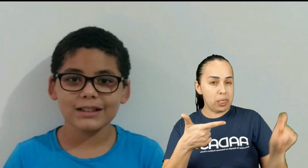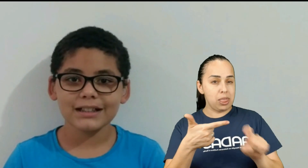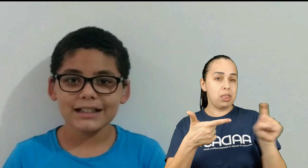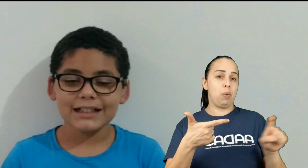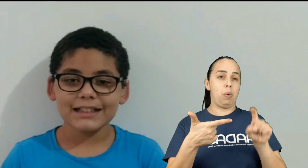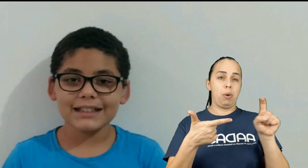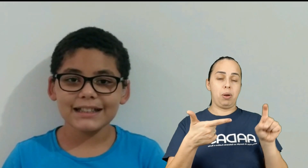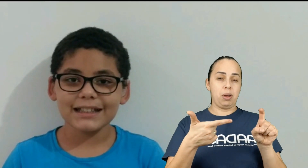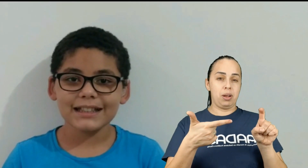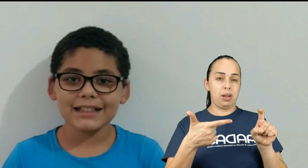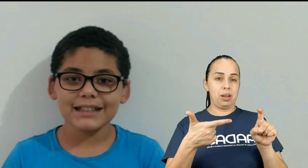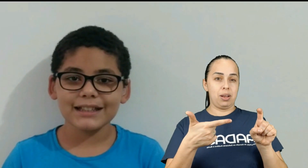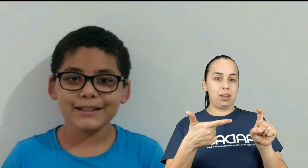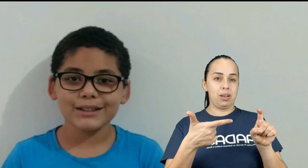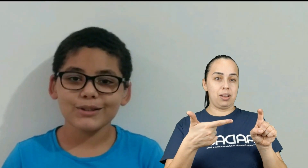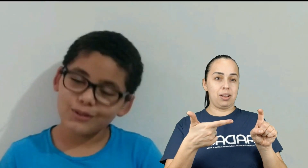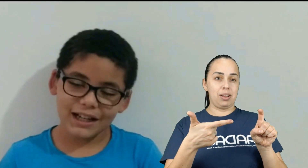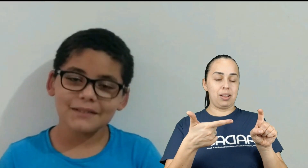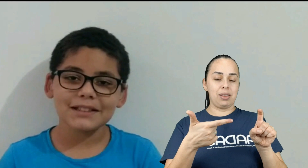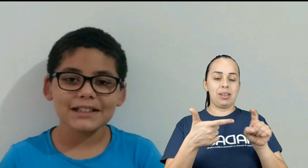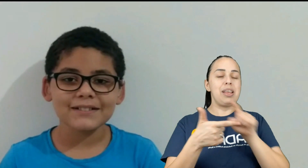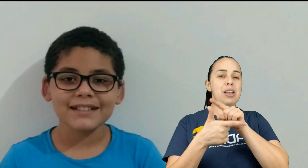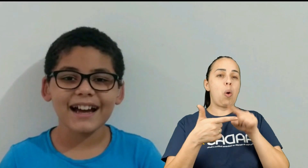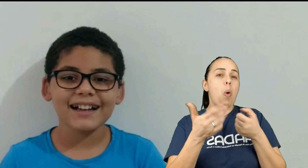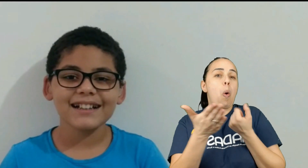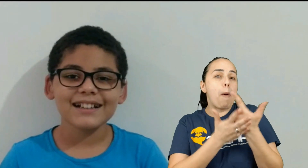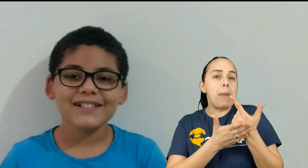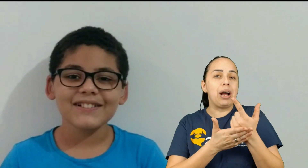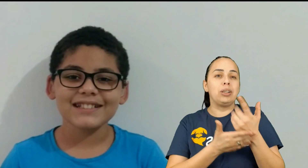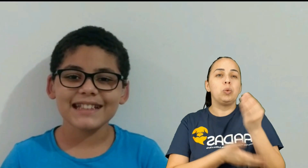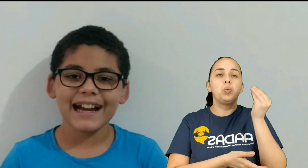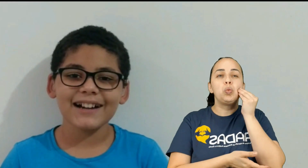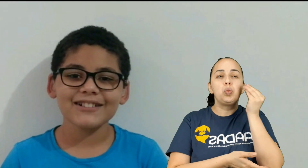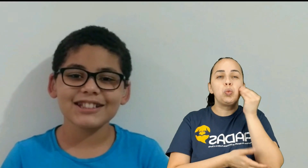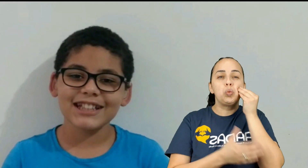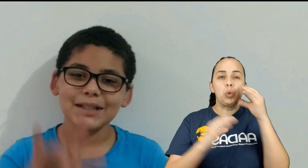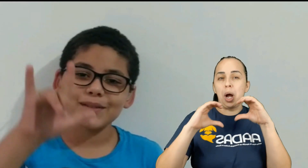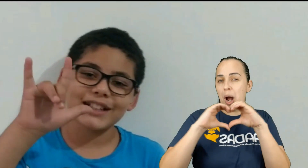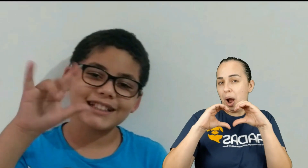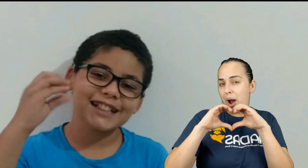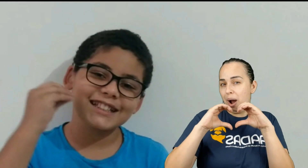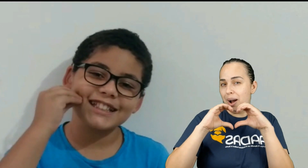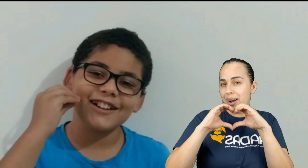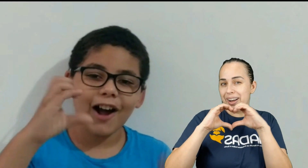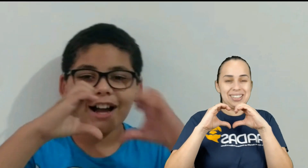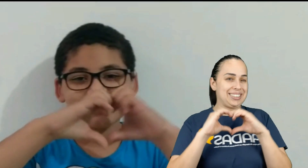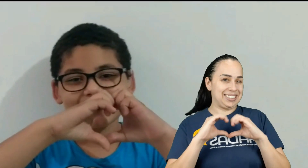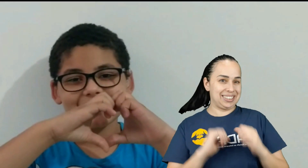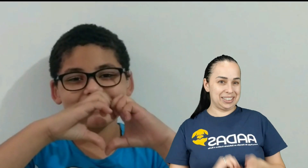computador e televisão, tá? Tchau, te amo, coraçãozinho.